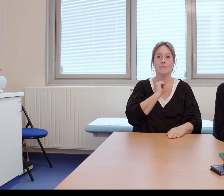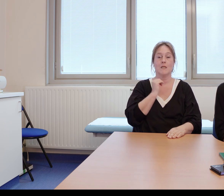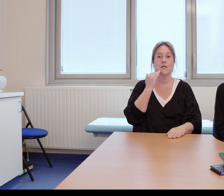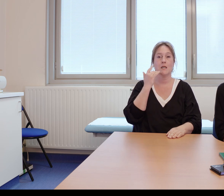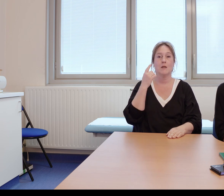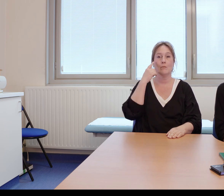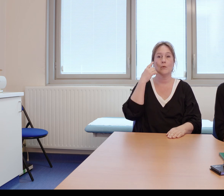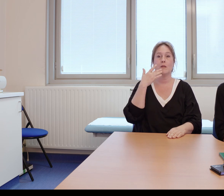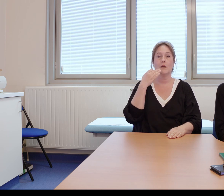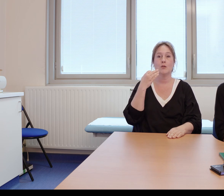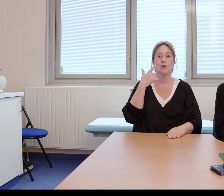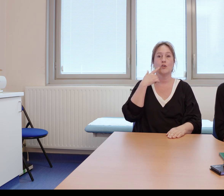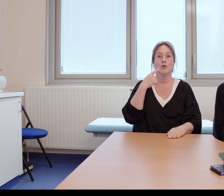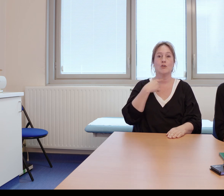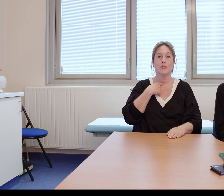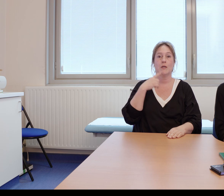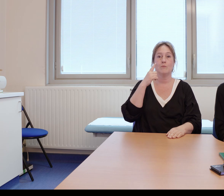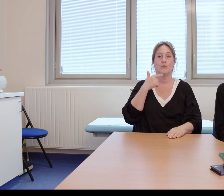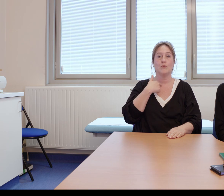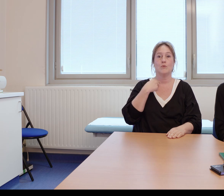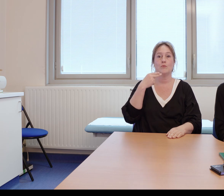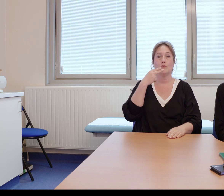Il peut être changé plusieurs fois.